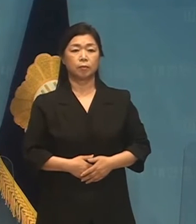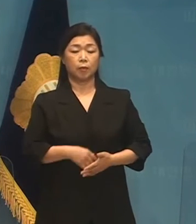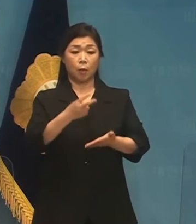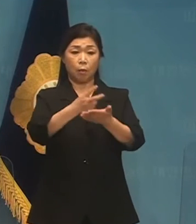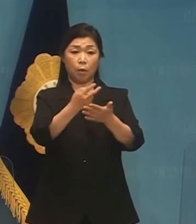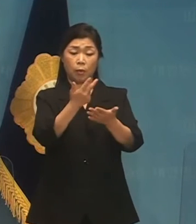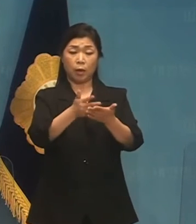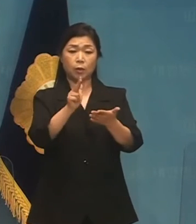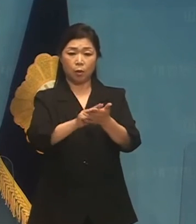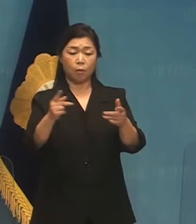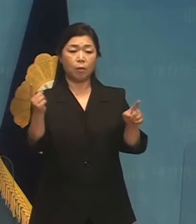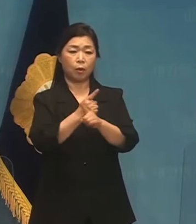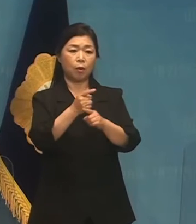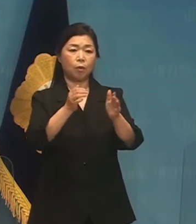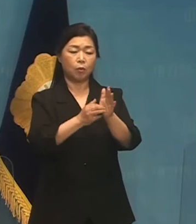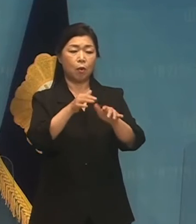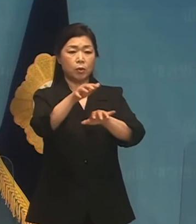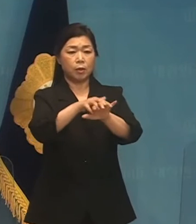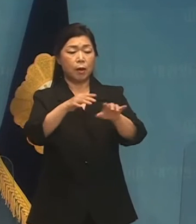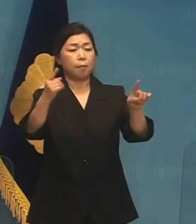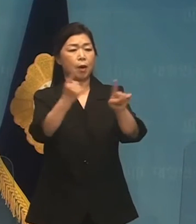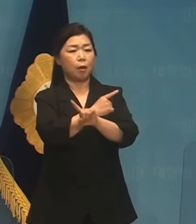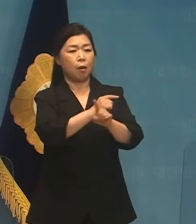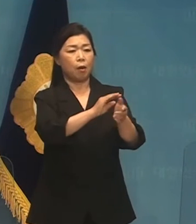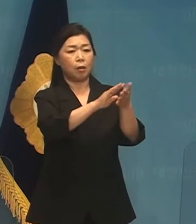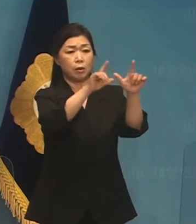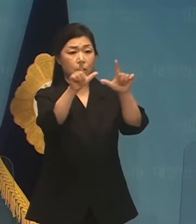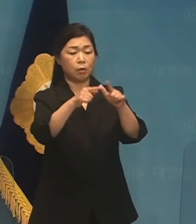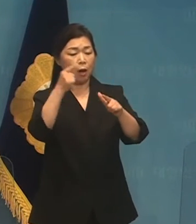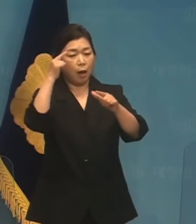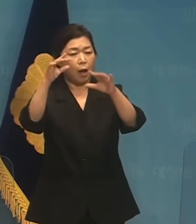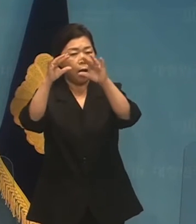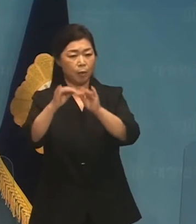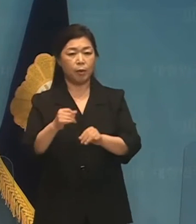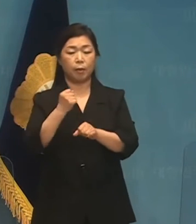헌법 개정으로 체제 전환의 사회적 합의를 만들어가겠습니다.